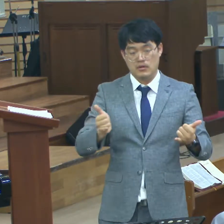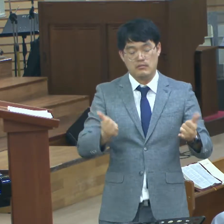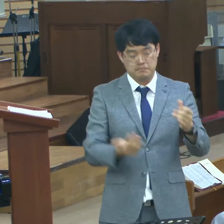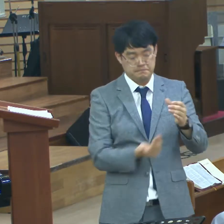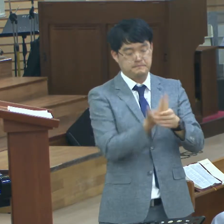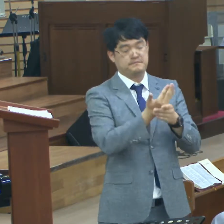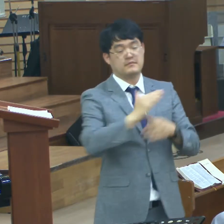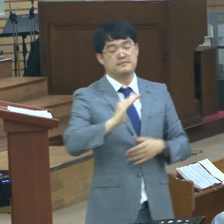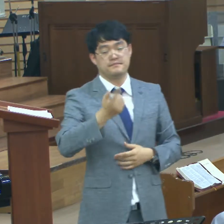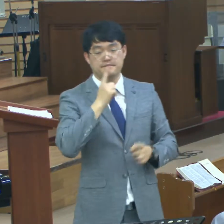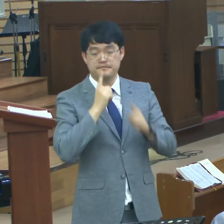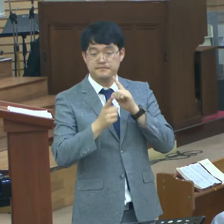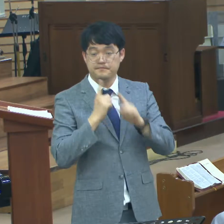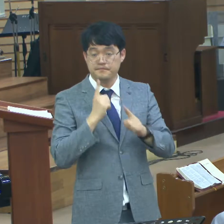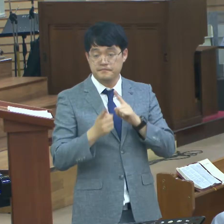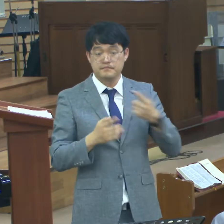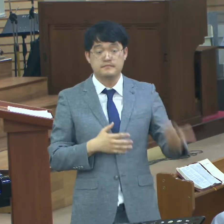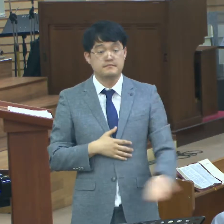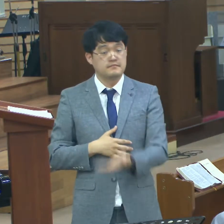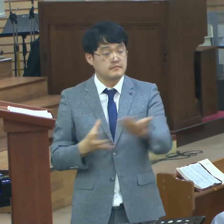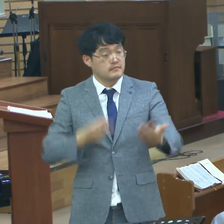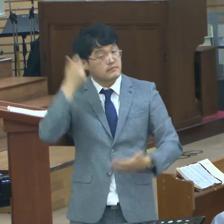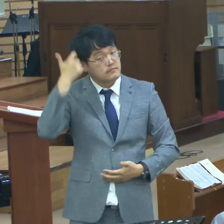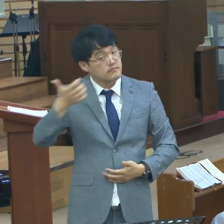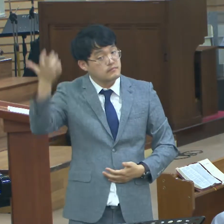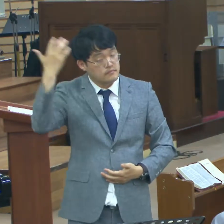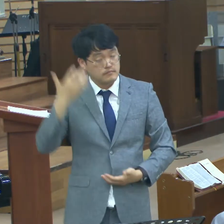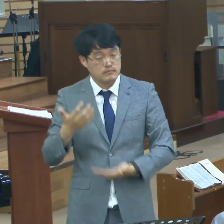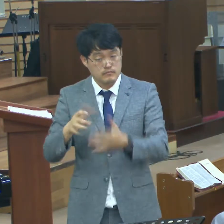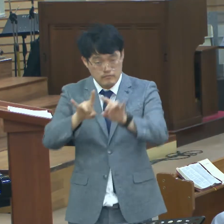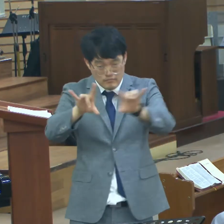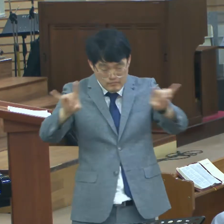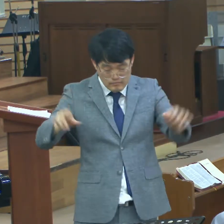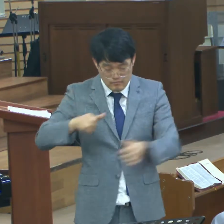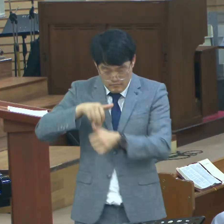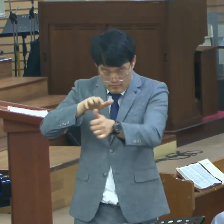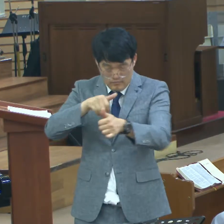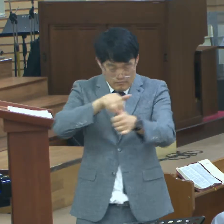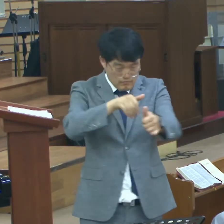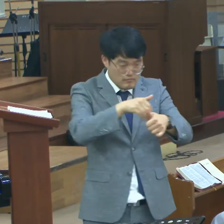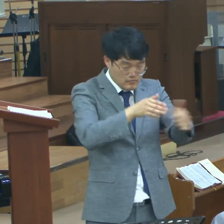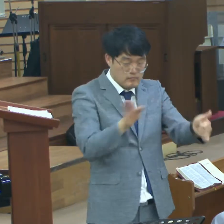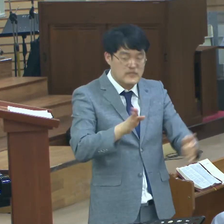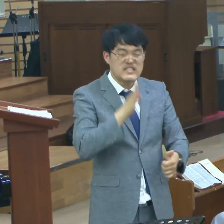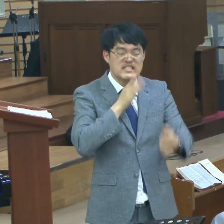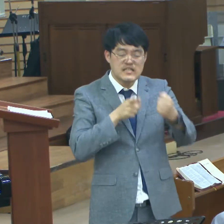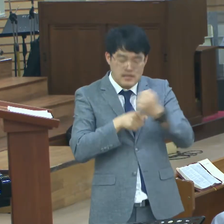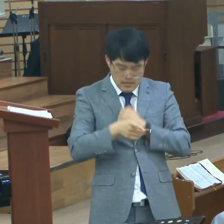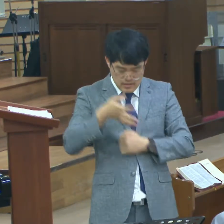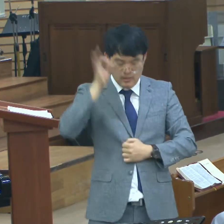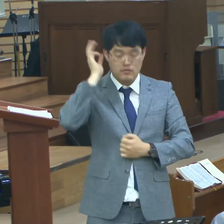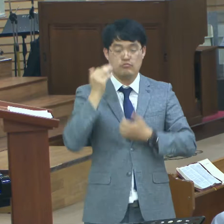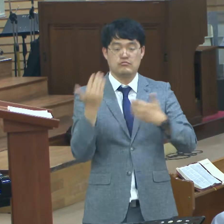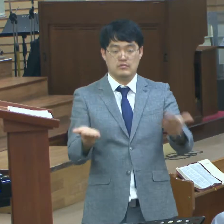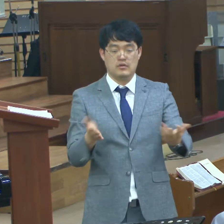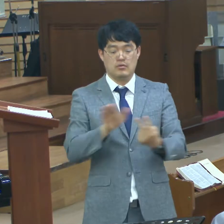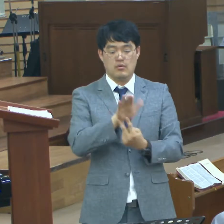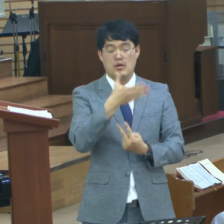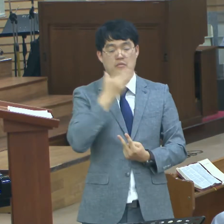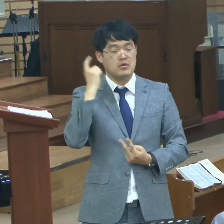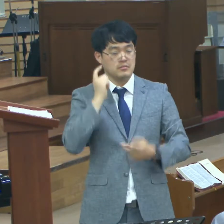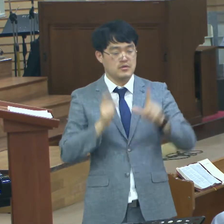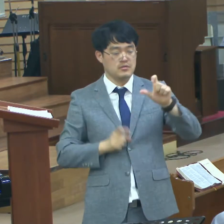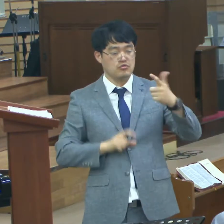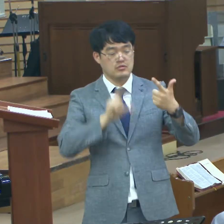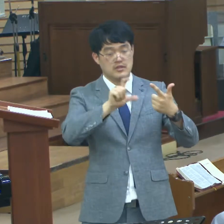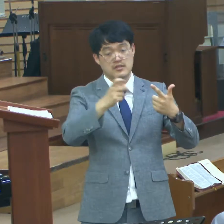성령님은 오늘도 성령을 보내주셔서 진리를 깨닫게 하시죠. 예수님이 누구신지를 깨닫게 하세요. 요한복음 16장 13절